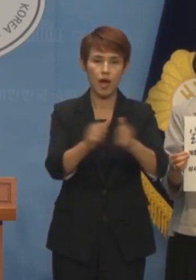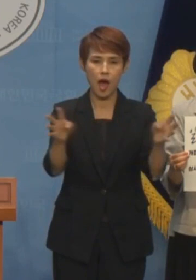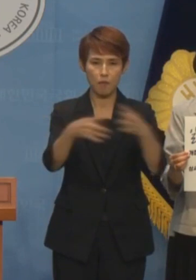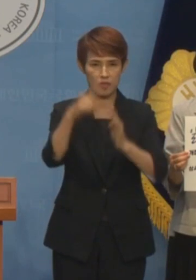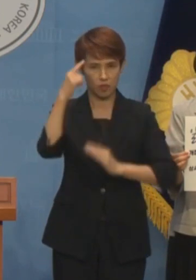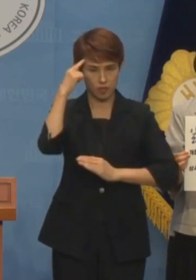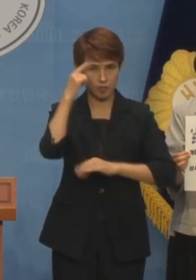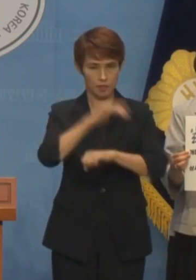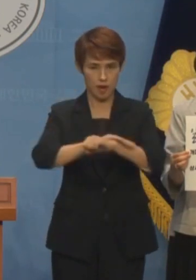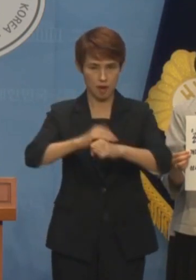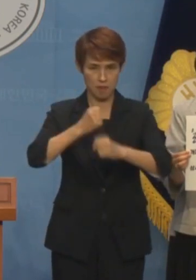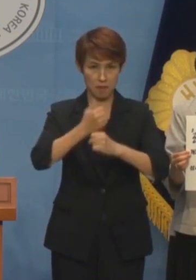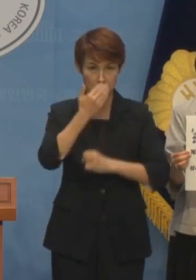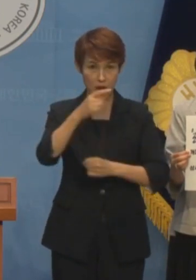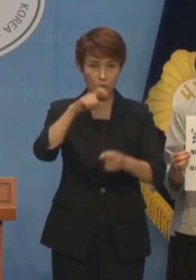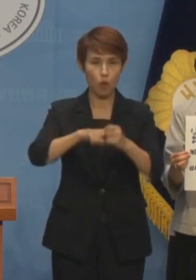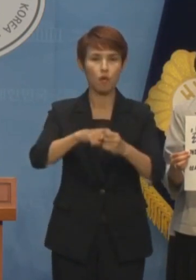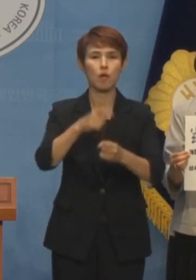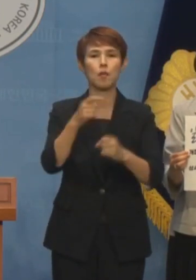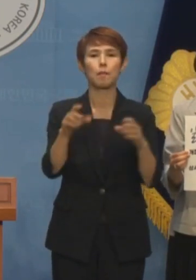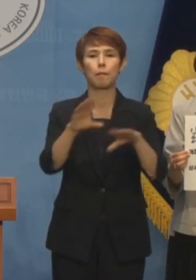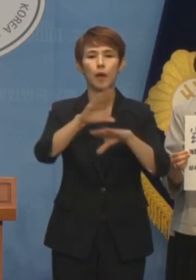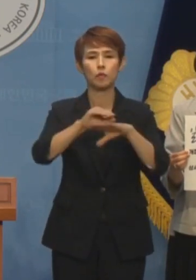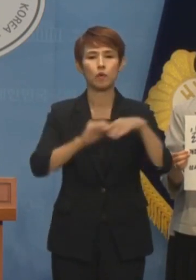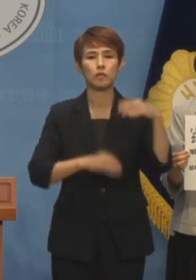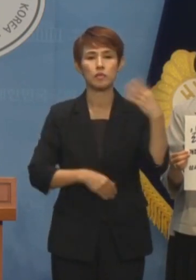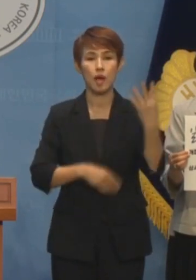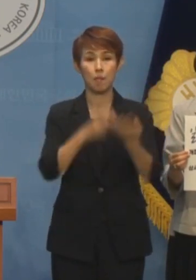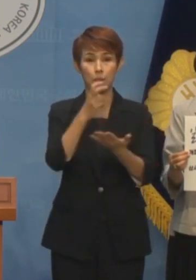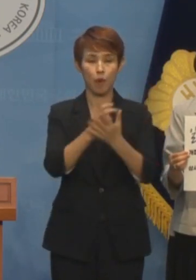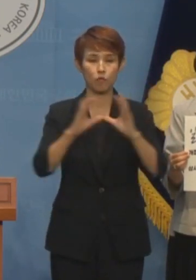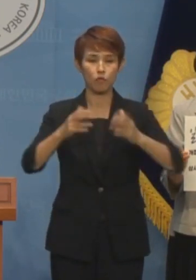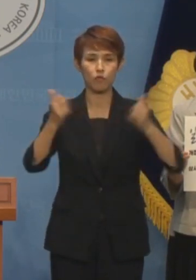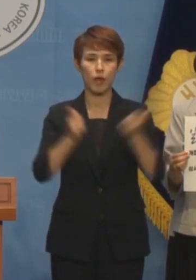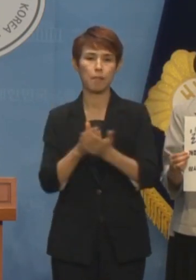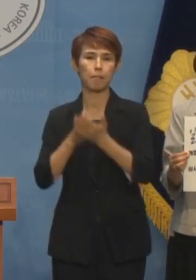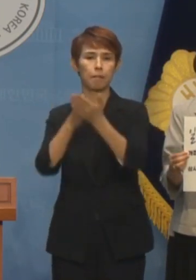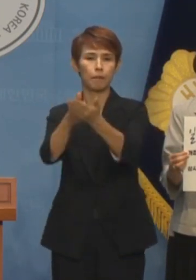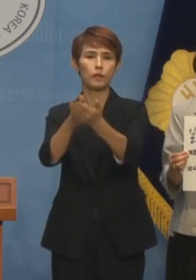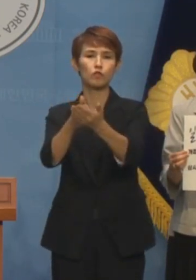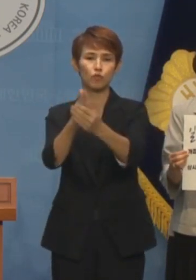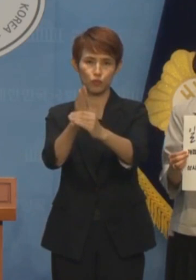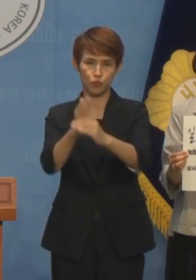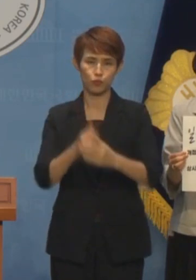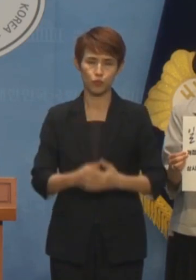하는 방송사법이 현재 국회 본회의에 계류되어 있습니다.